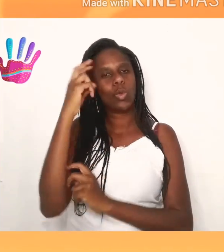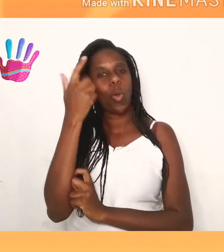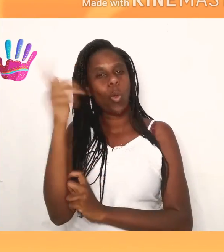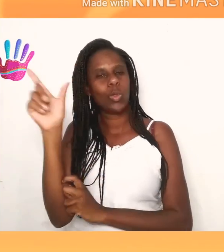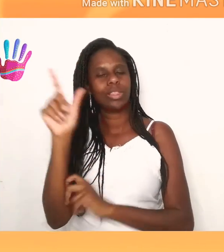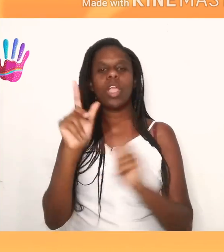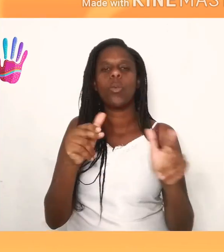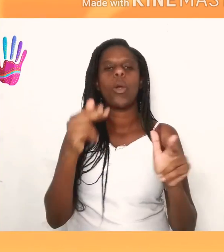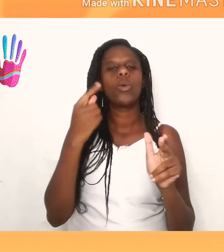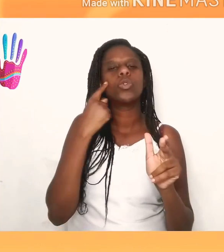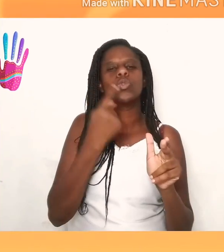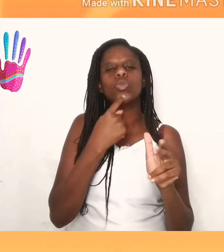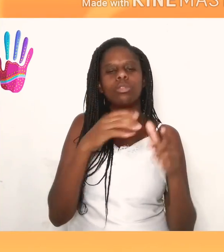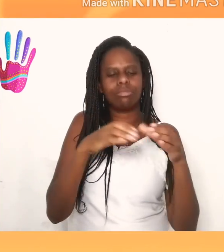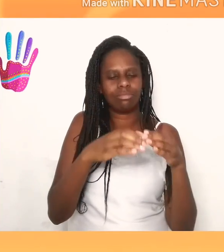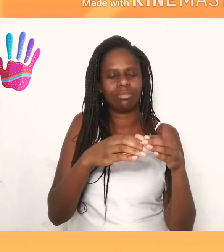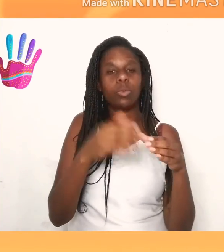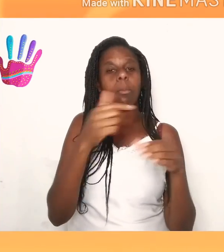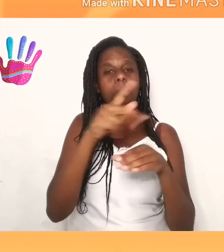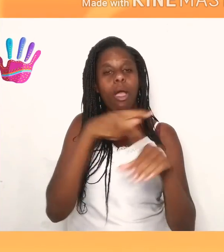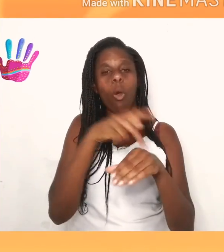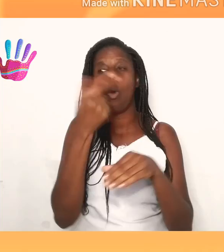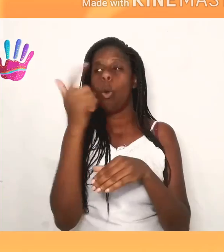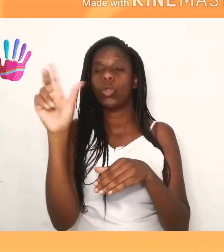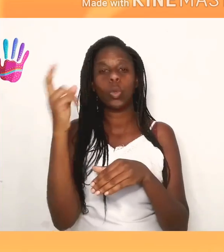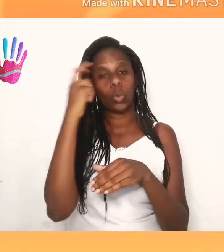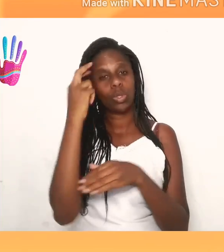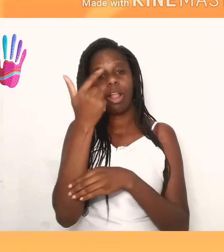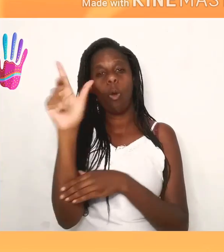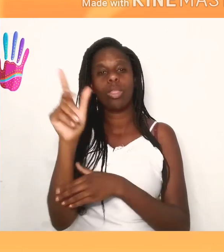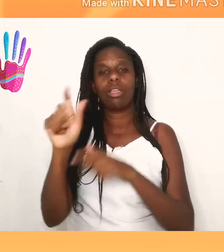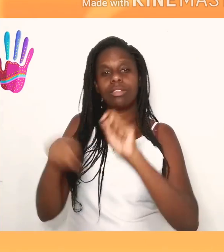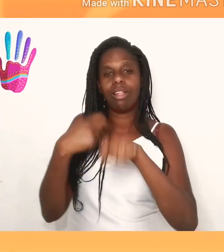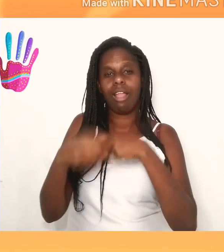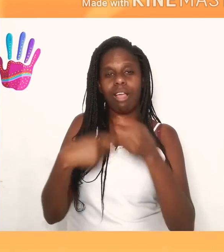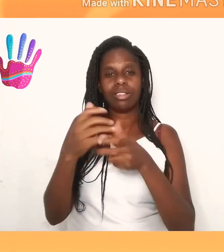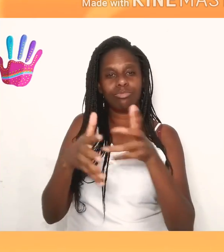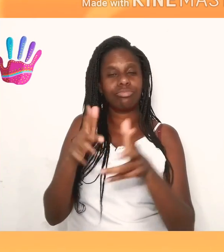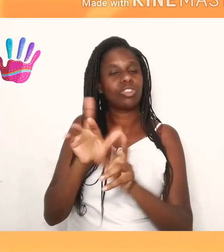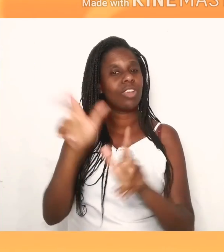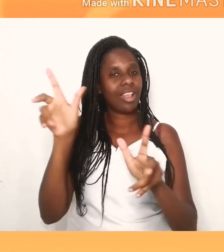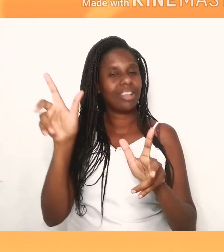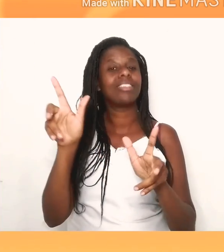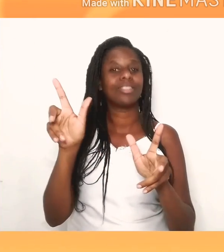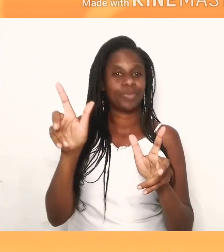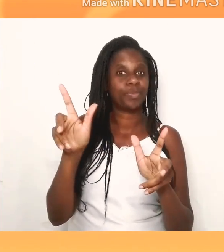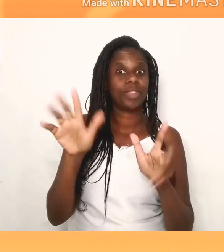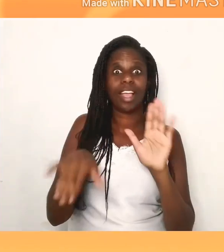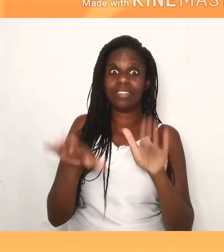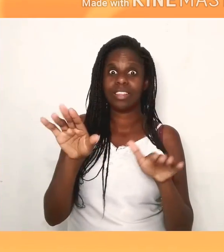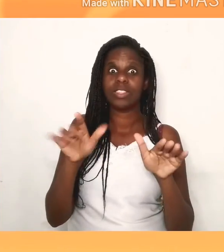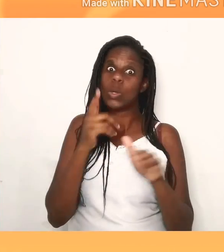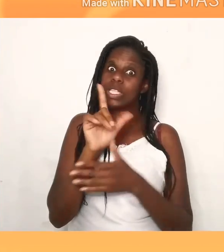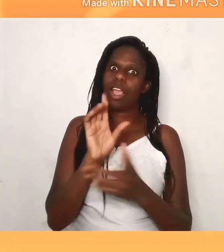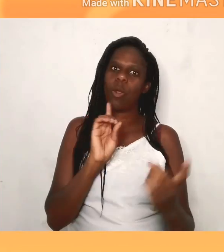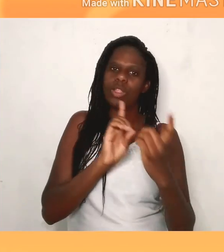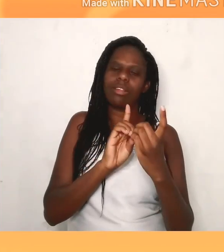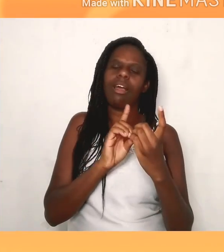e na linguagem para surdos de outros países, né, de outras culturas. Quem sabe a gente desenvolve isso juntos, né?